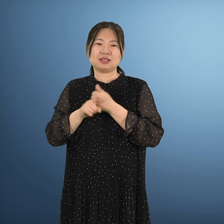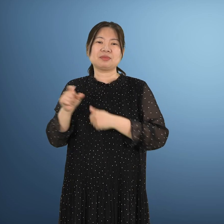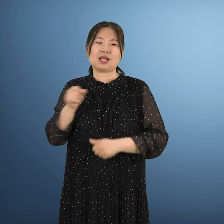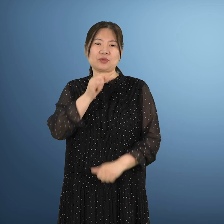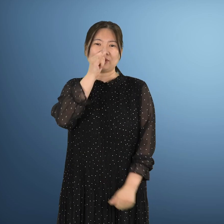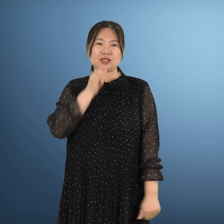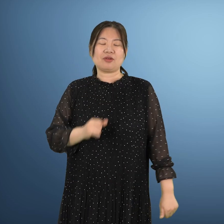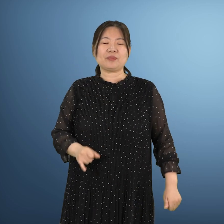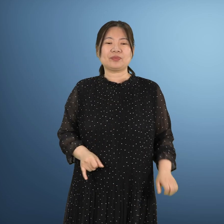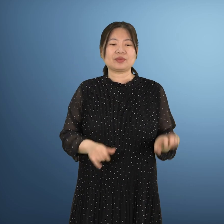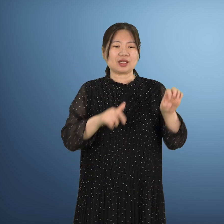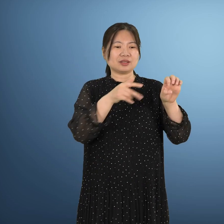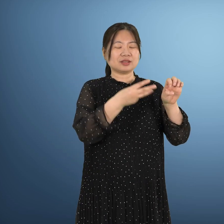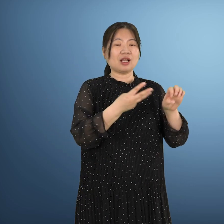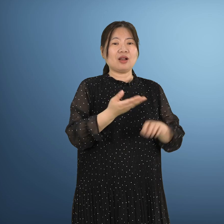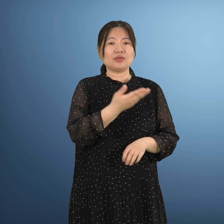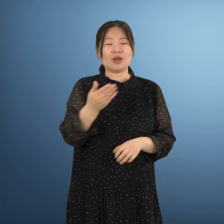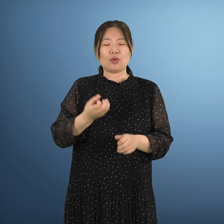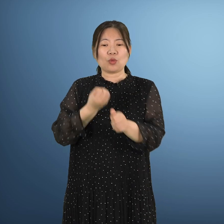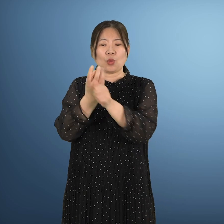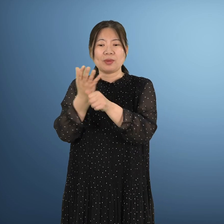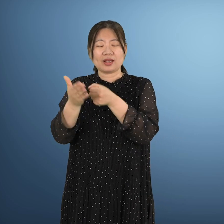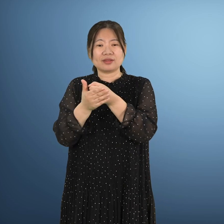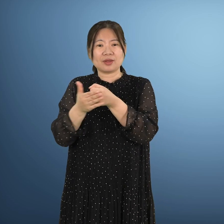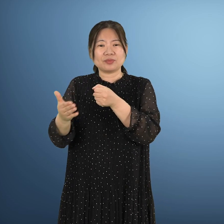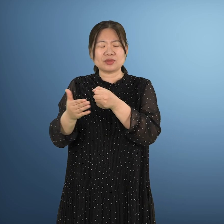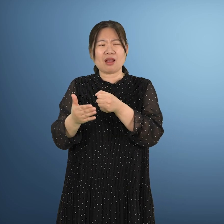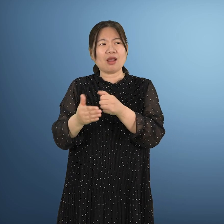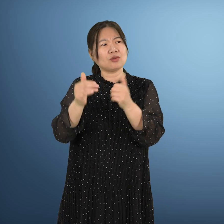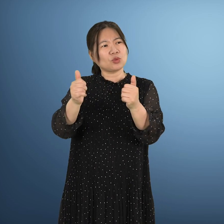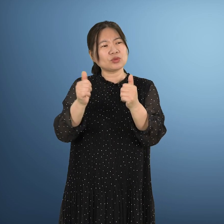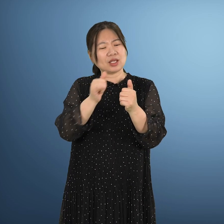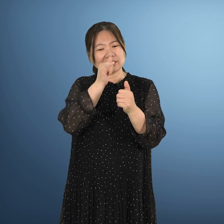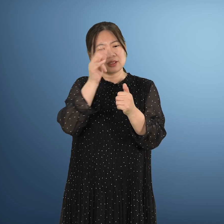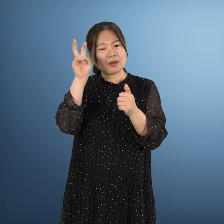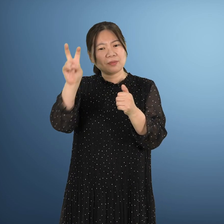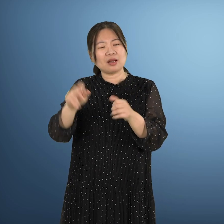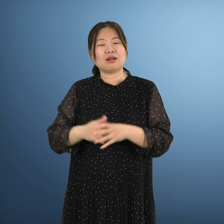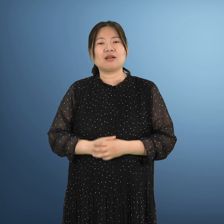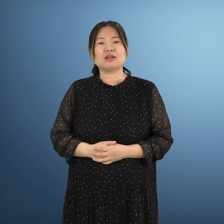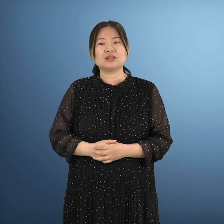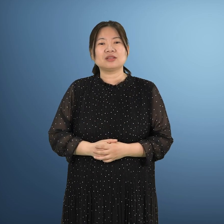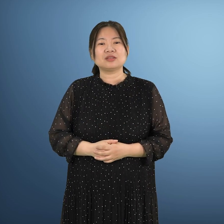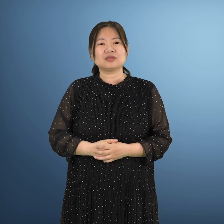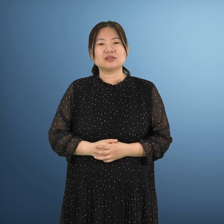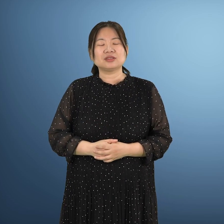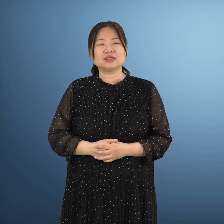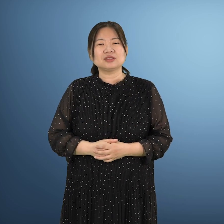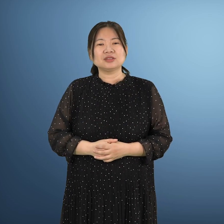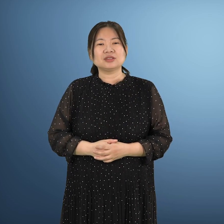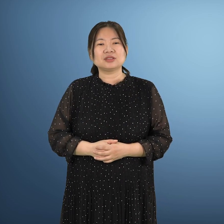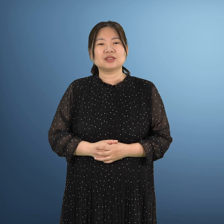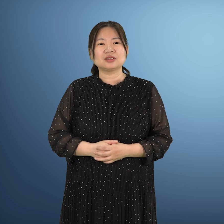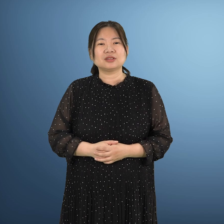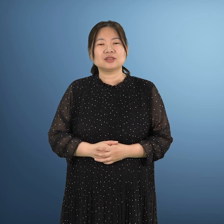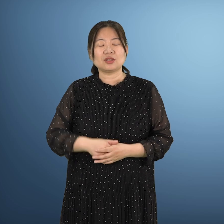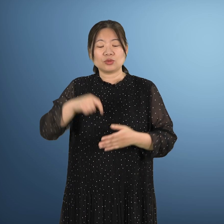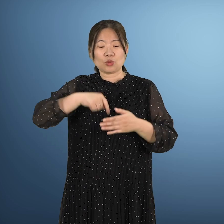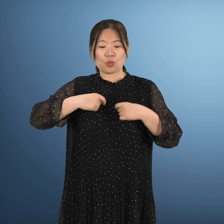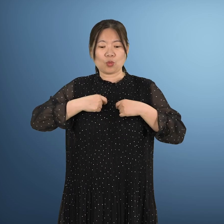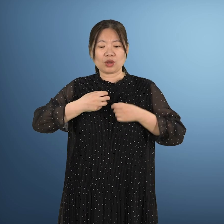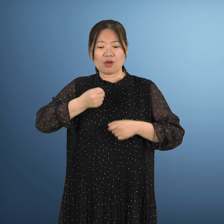40절. 또 너를 고발하여, 어떤 송사가 벌어졌나 봐요. 속옷을 가지고자 하는